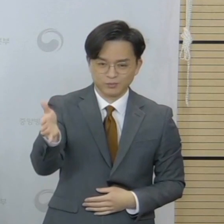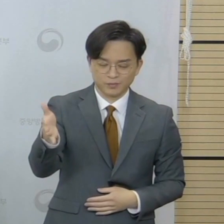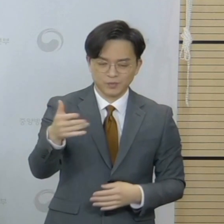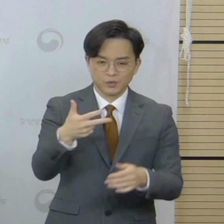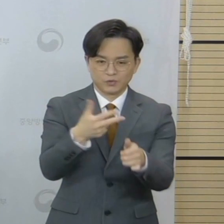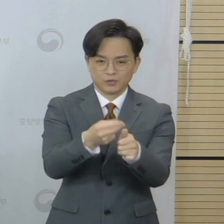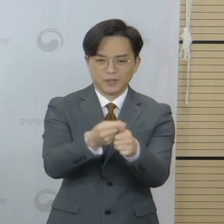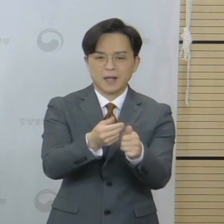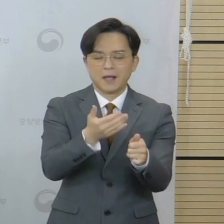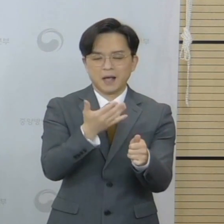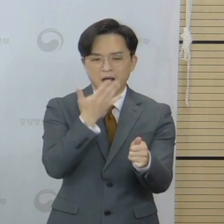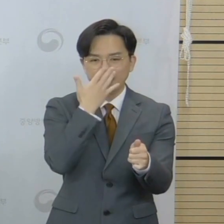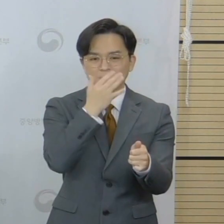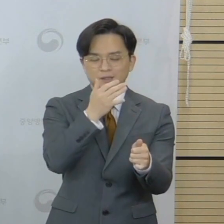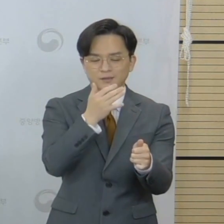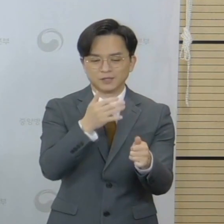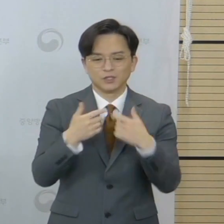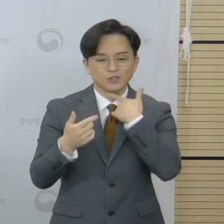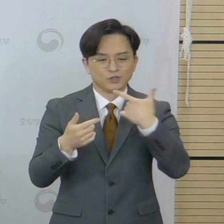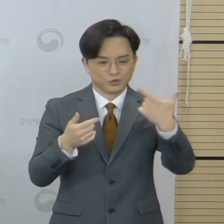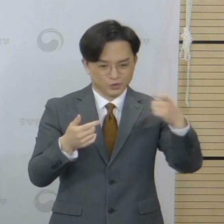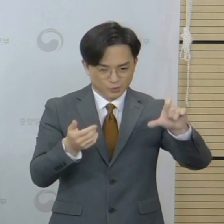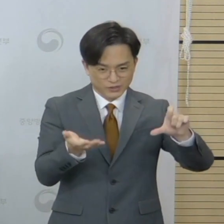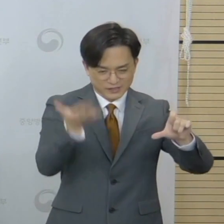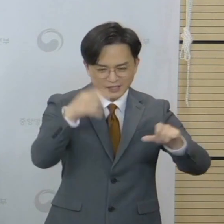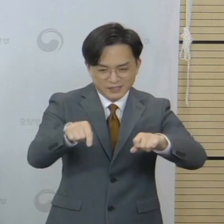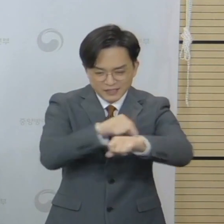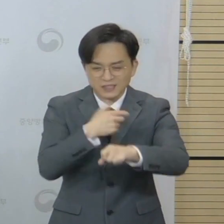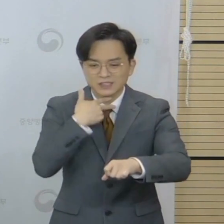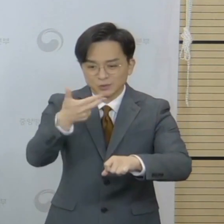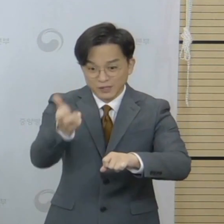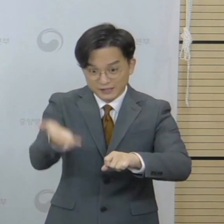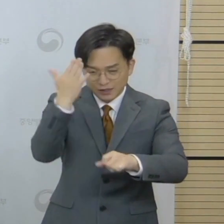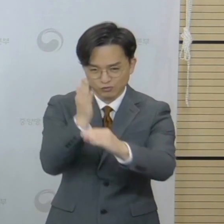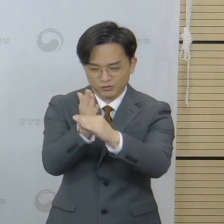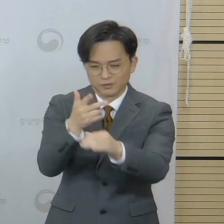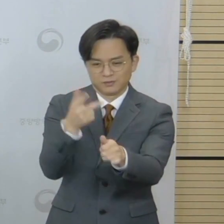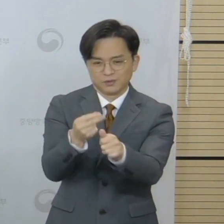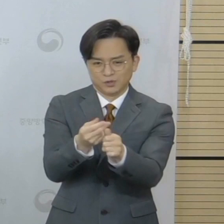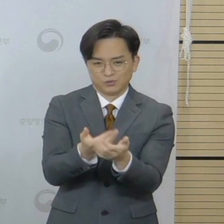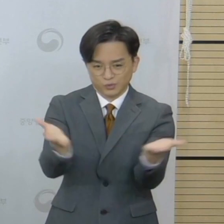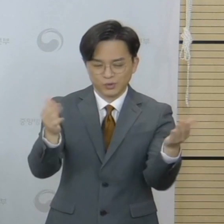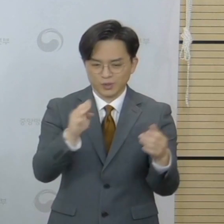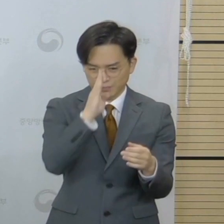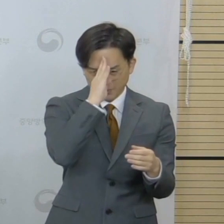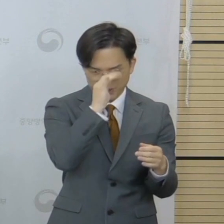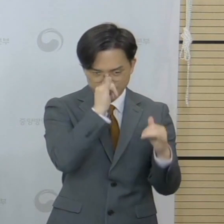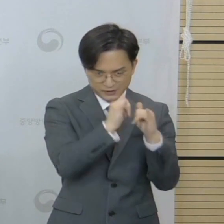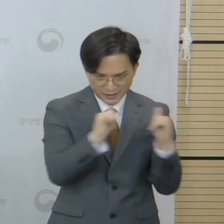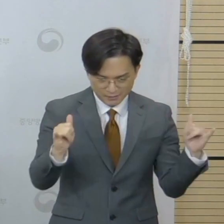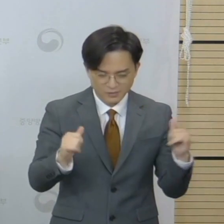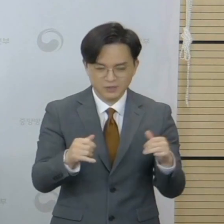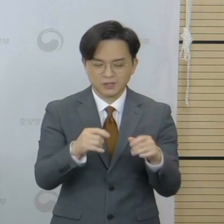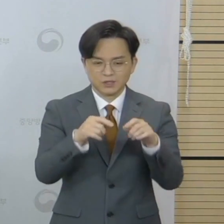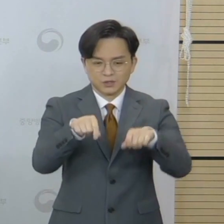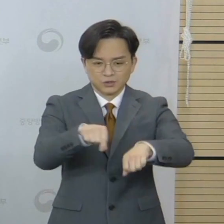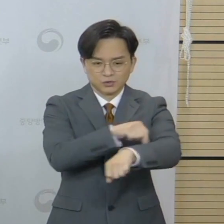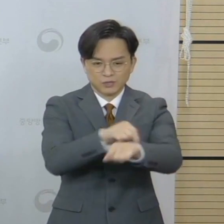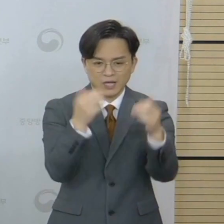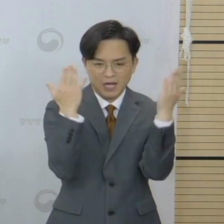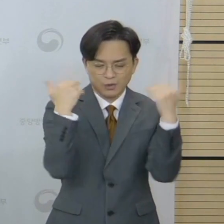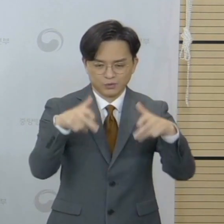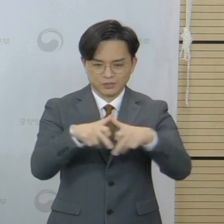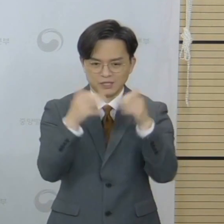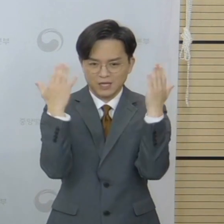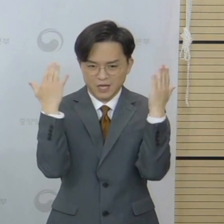65세 이상 고령층 에 대한 접종을 시작하며 일부 만성질환자 로 특수교육 장애아 보육 및 보공